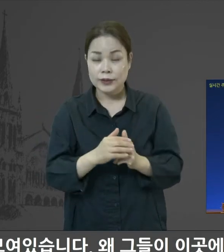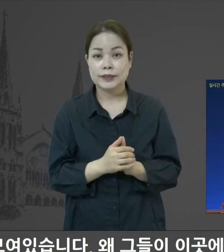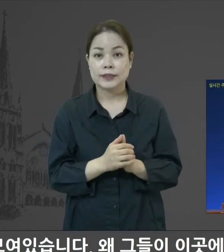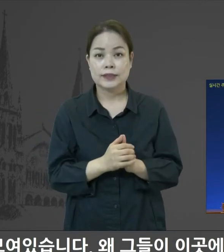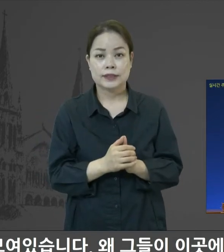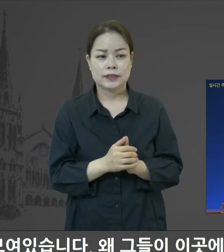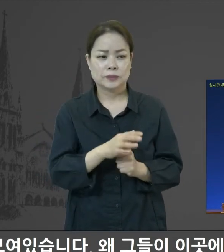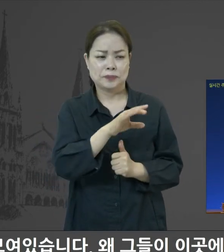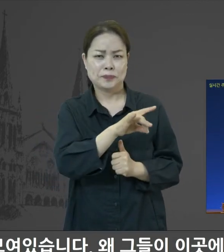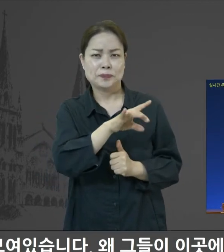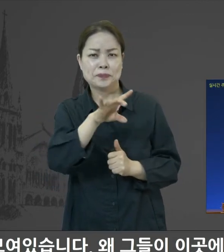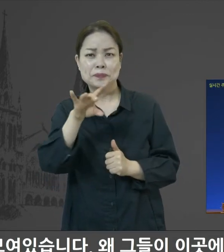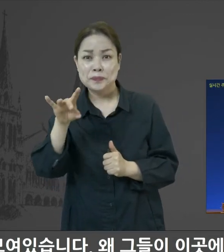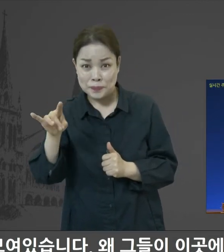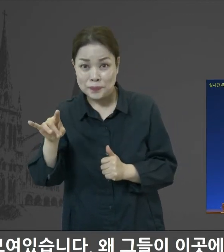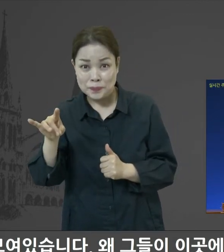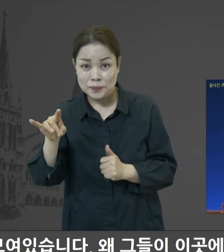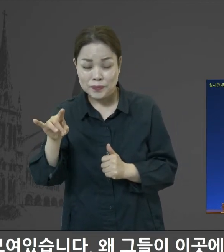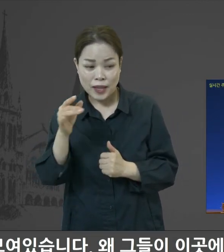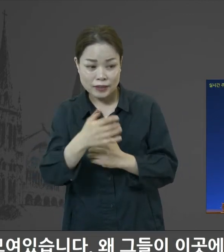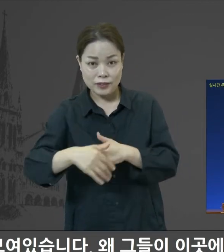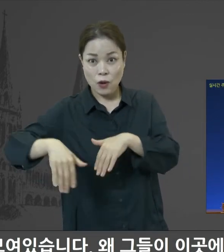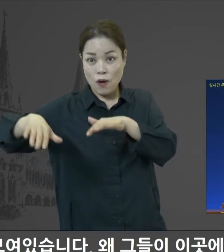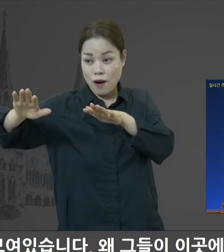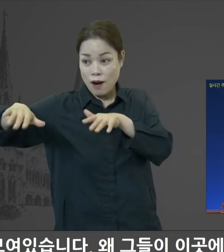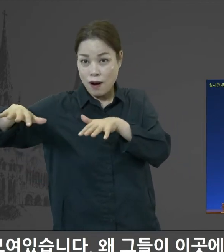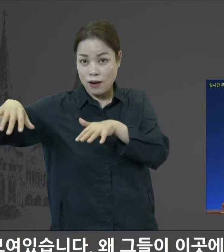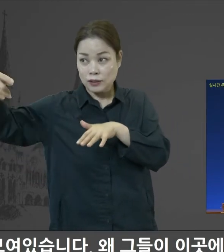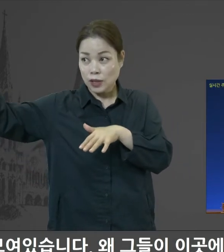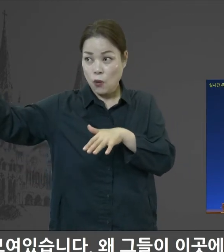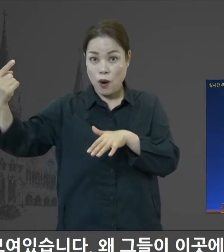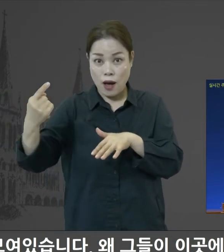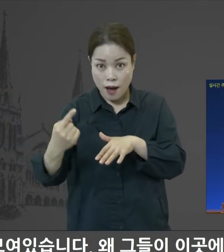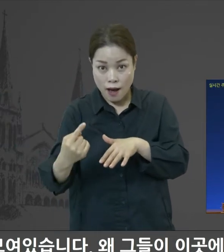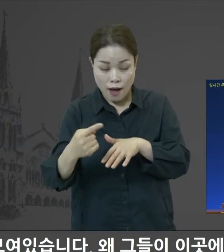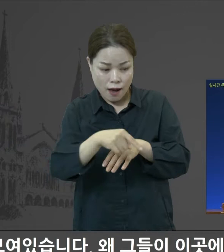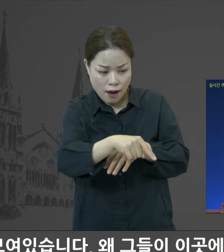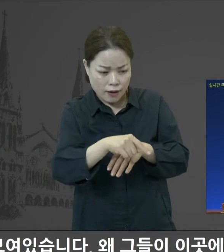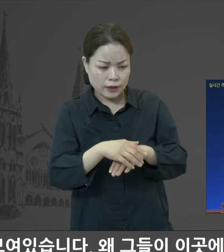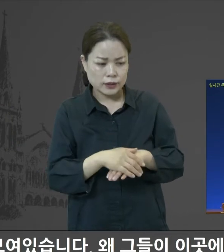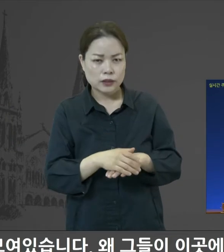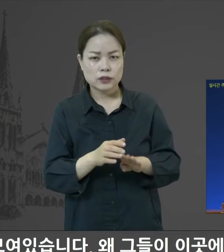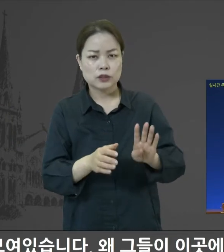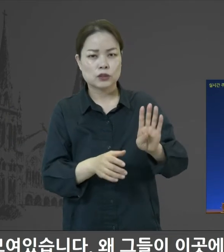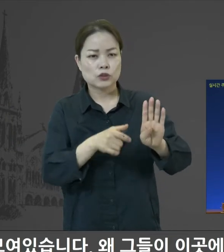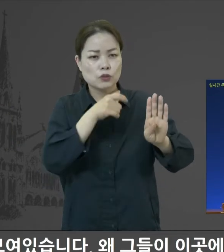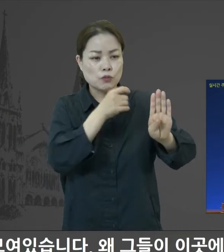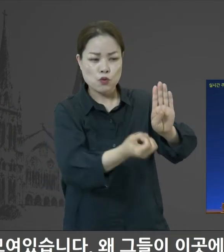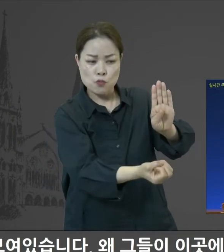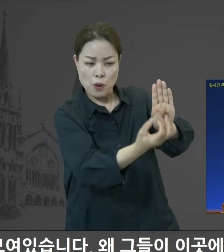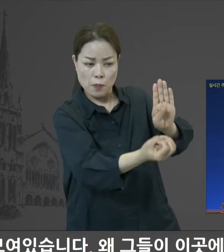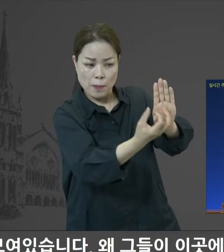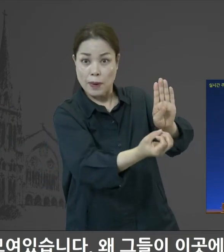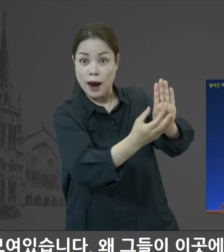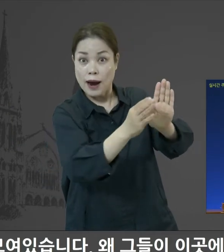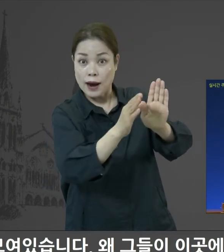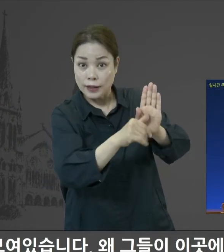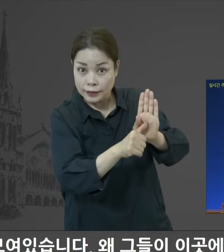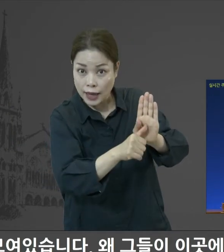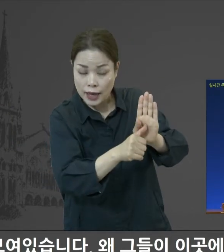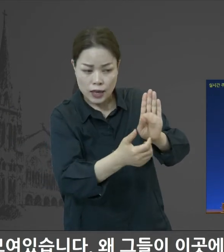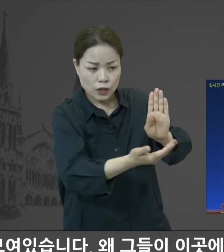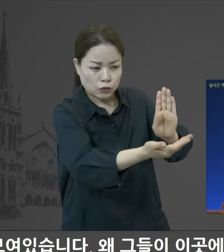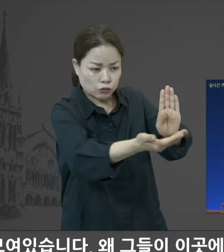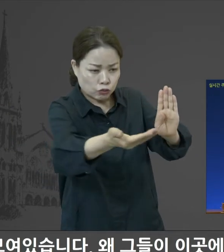그것은 가끔 한 번씩 천사들이 내려오는데 그때 물이 움직일 때, 연못이 동할